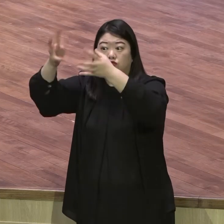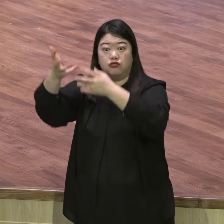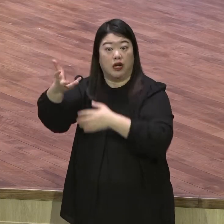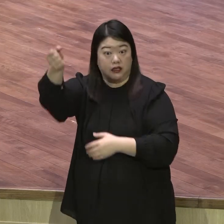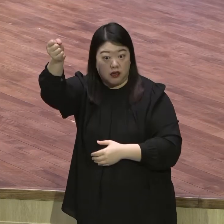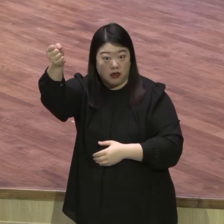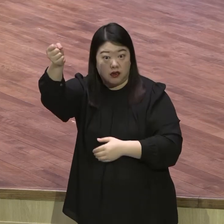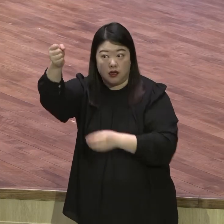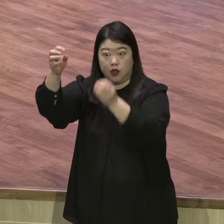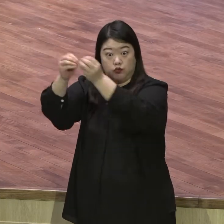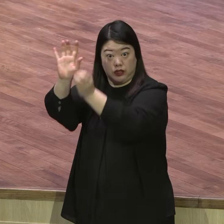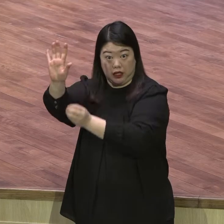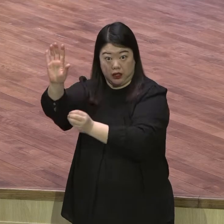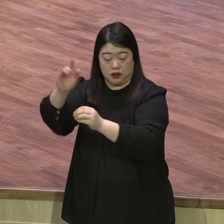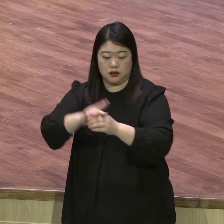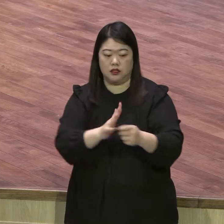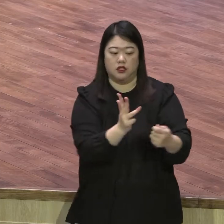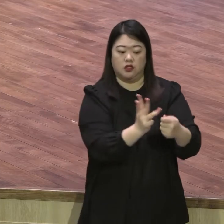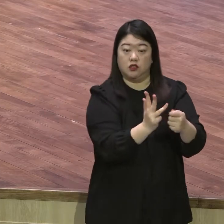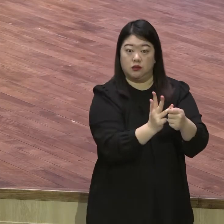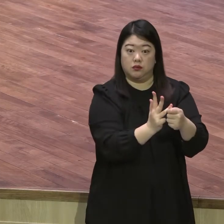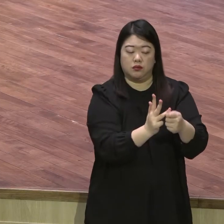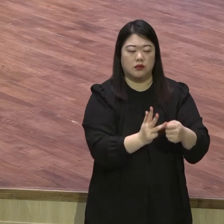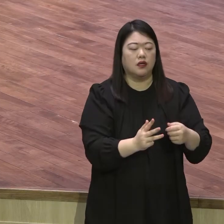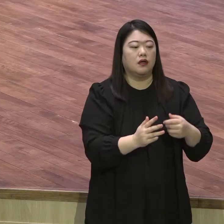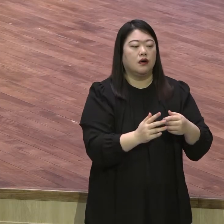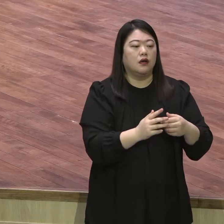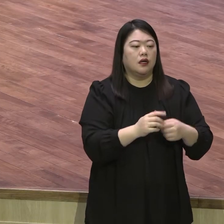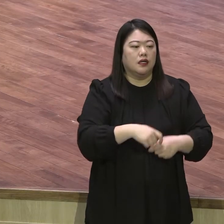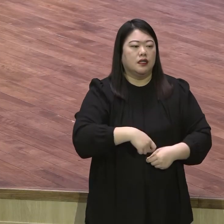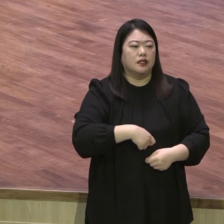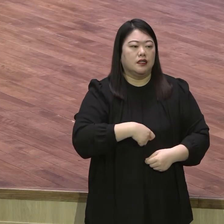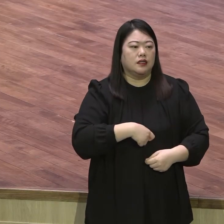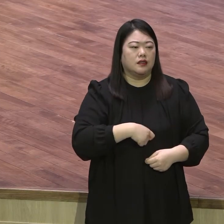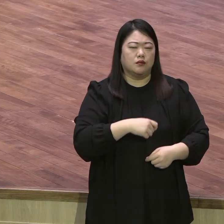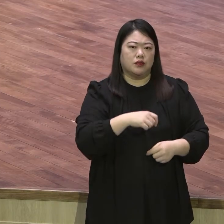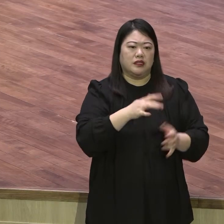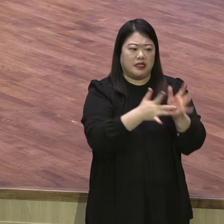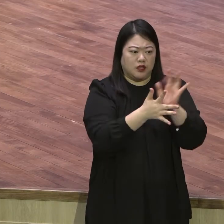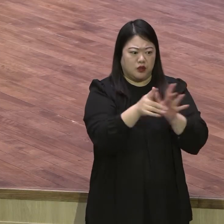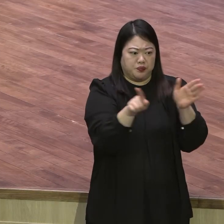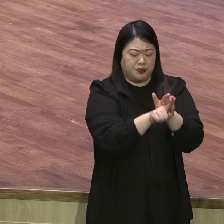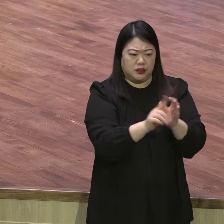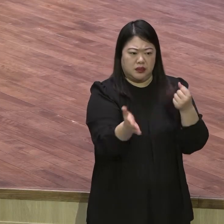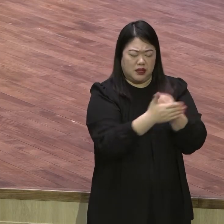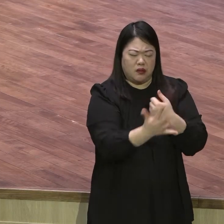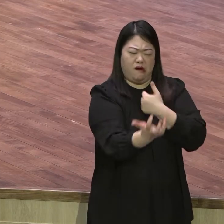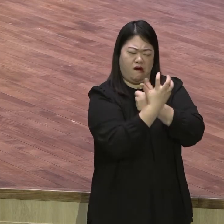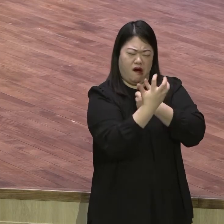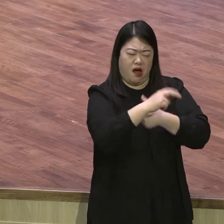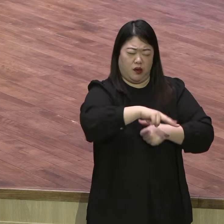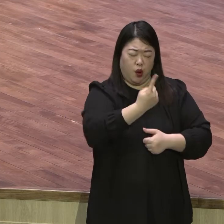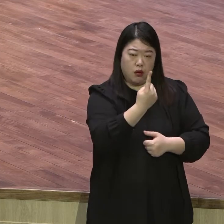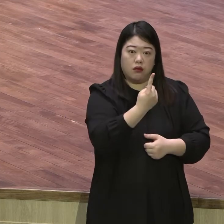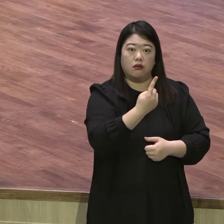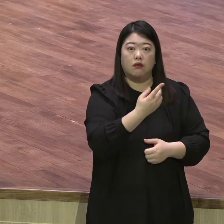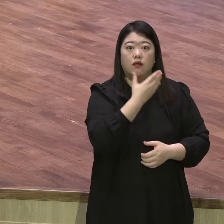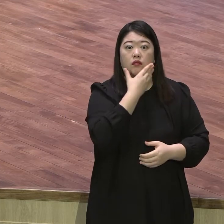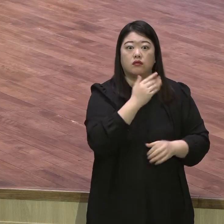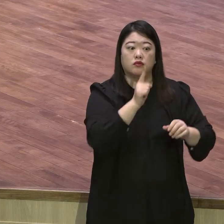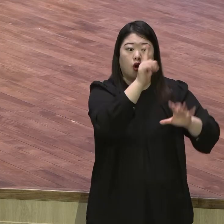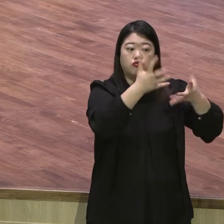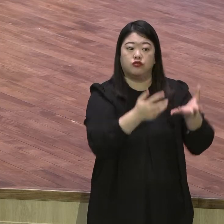것이라. 천국으로 끝나. 우리 신앙생활이 그렇게 되기 바랍니다. 천국으로 시작해서 천국으로 끝나야 돼요. 그만큼